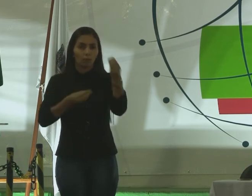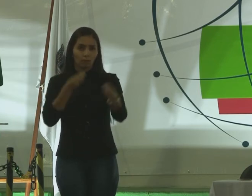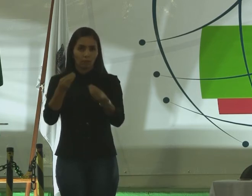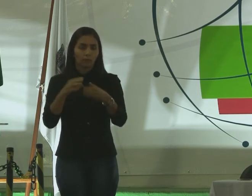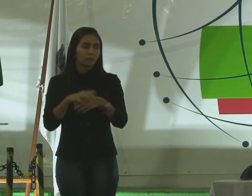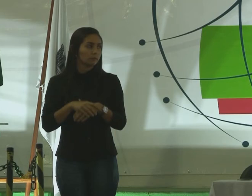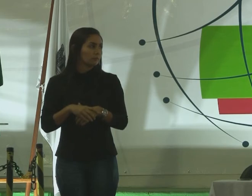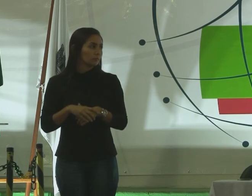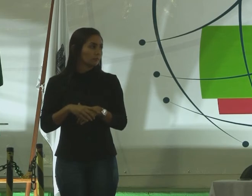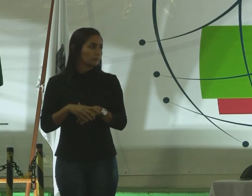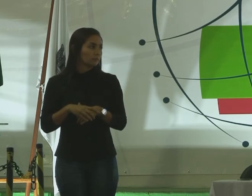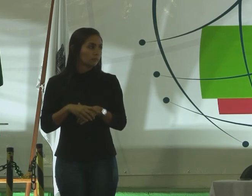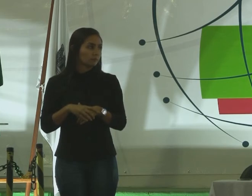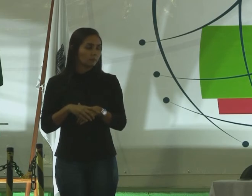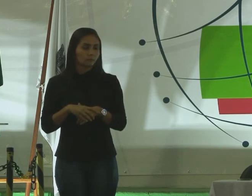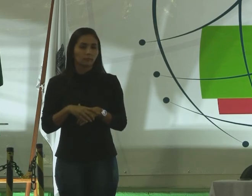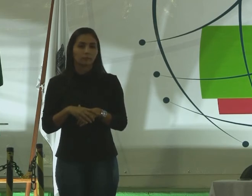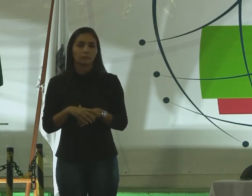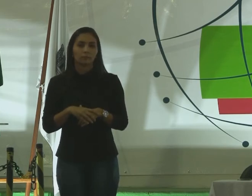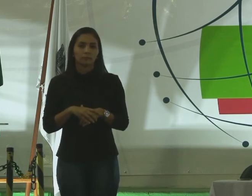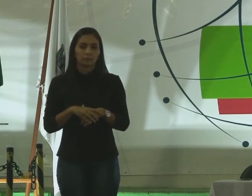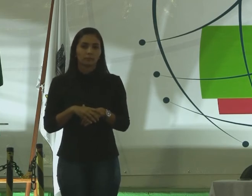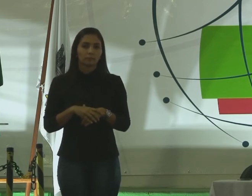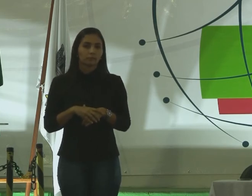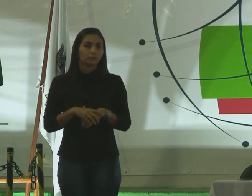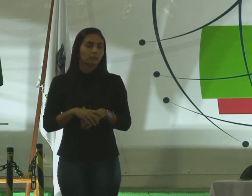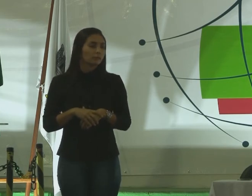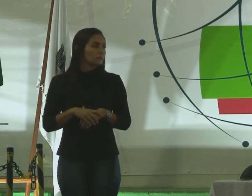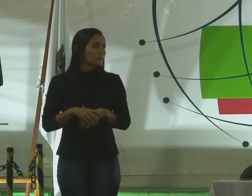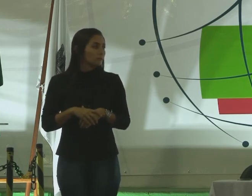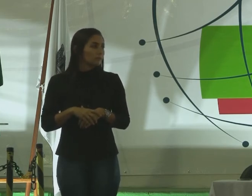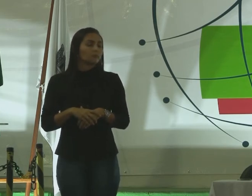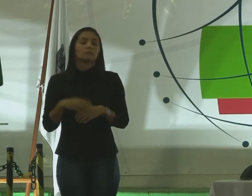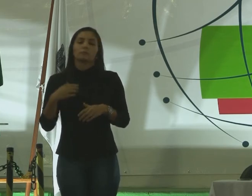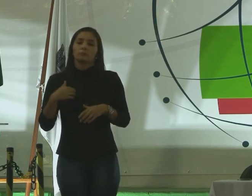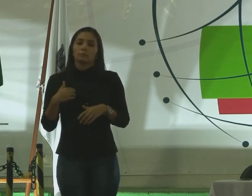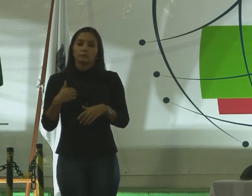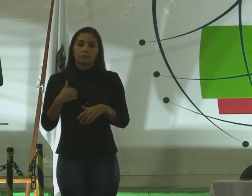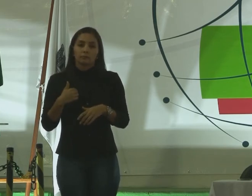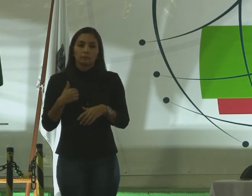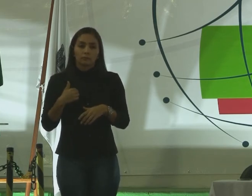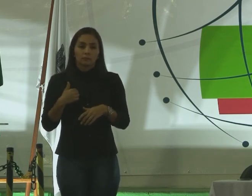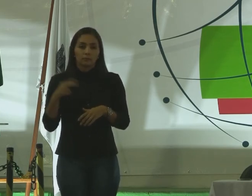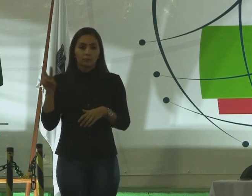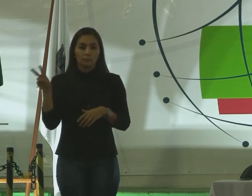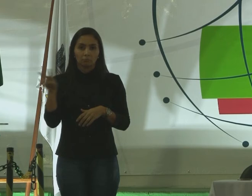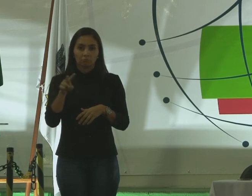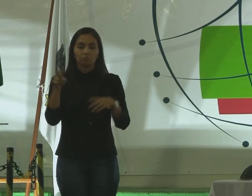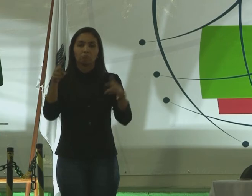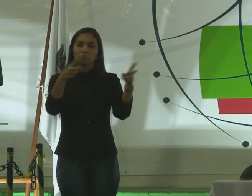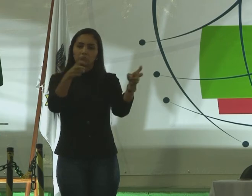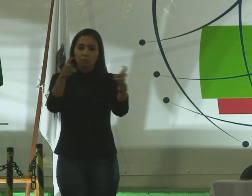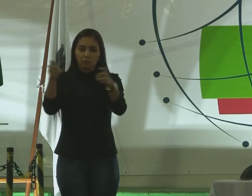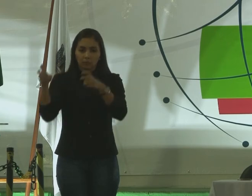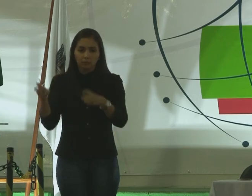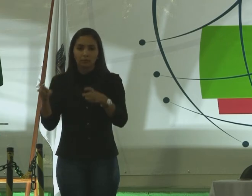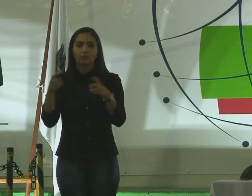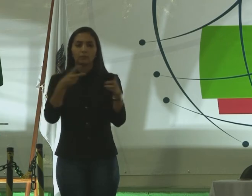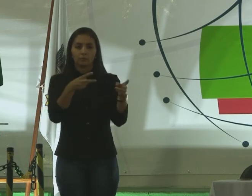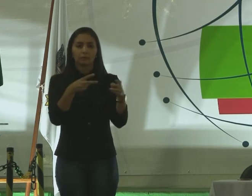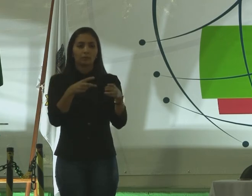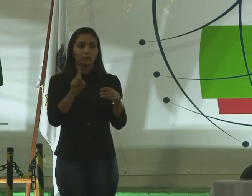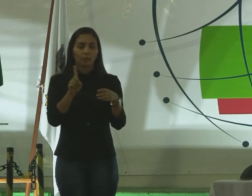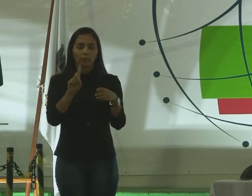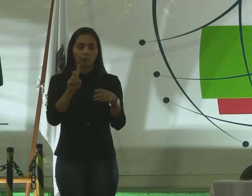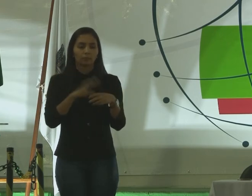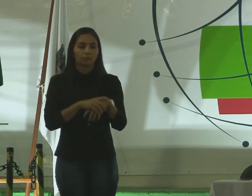ali é veiculado, que é instituído. Então, cada vez mais, quando a gente traz o aluno para a escola e a gente